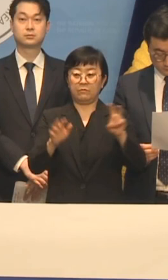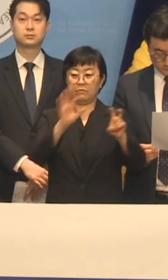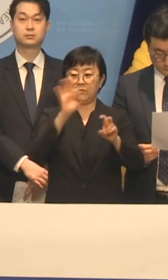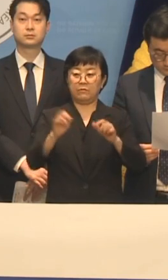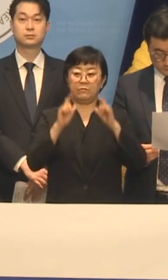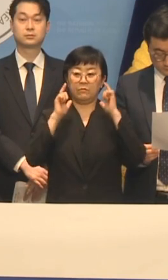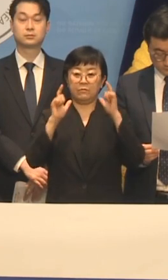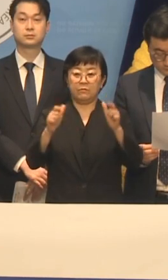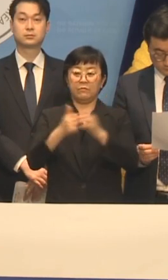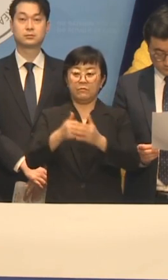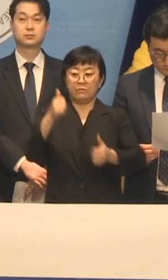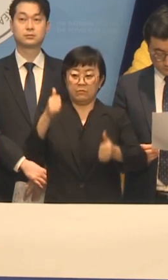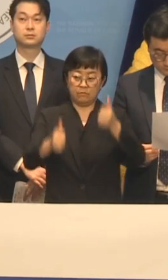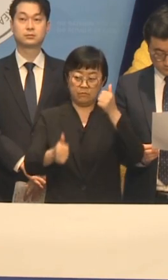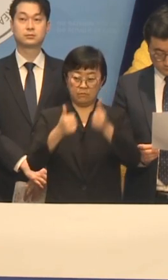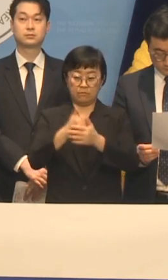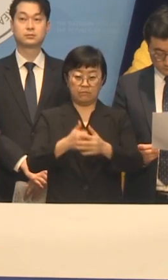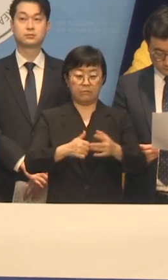통보, 경선과